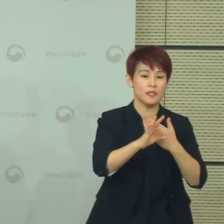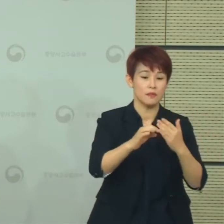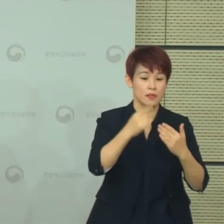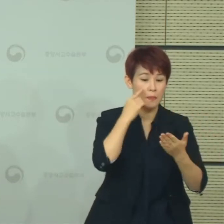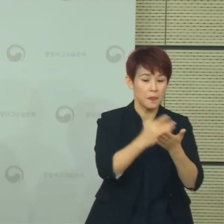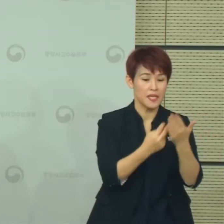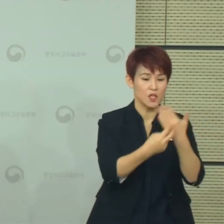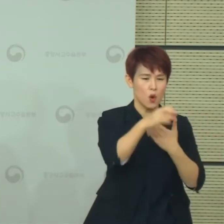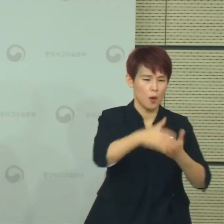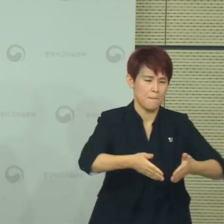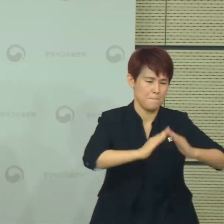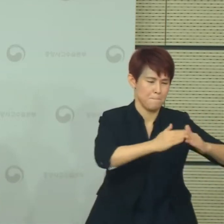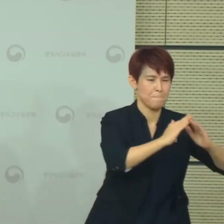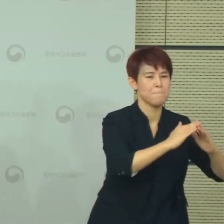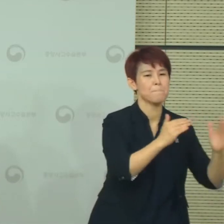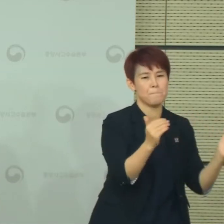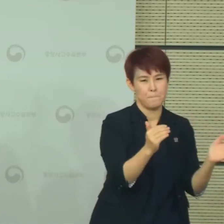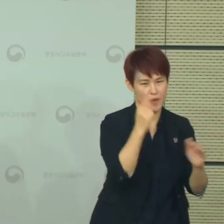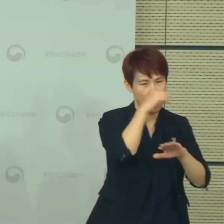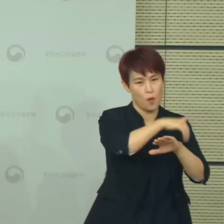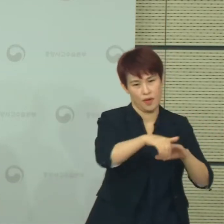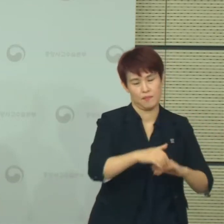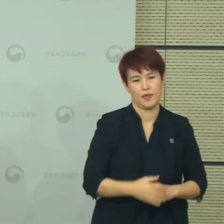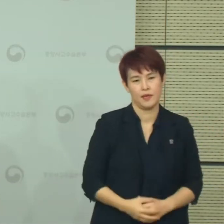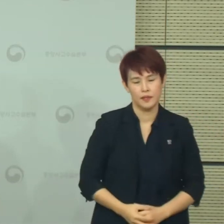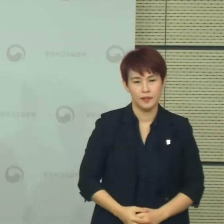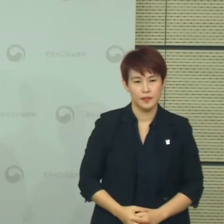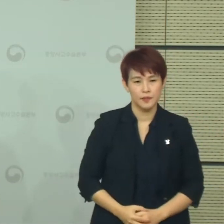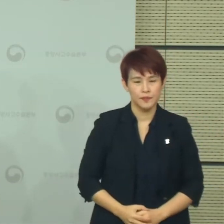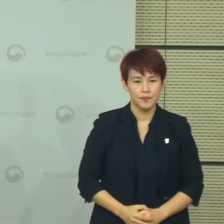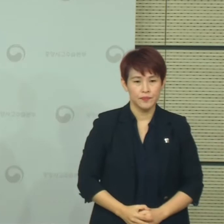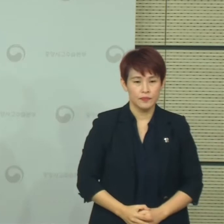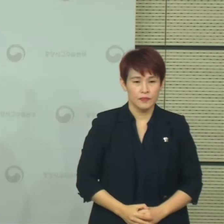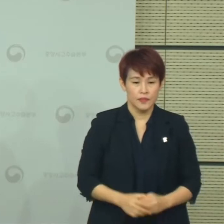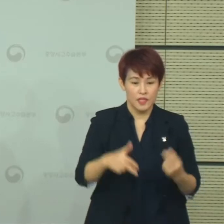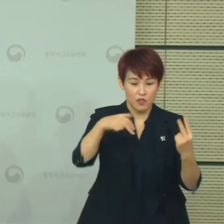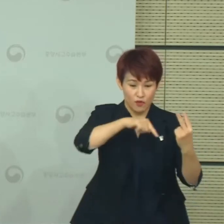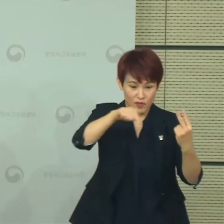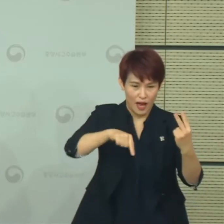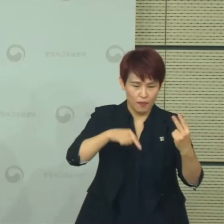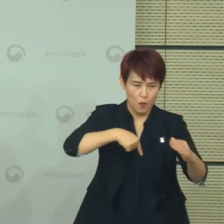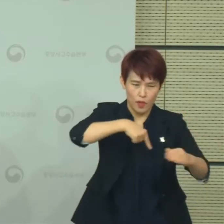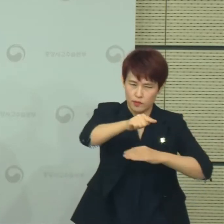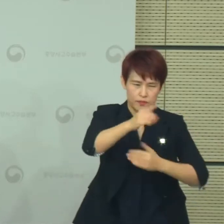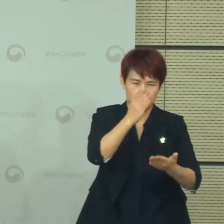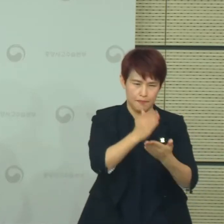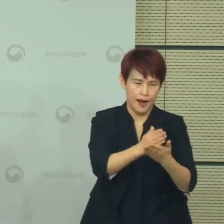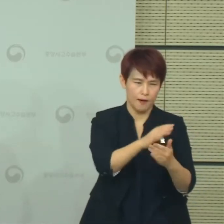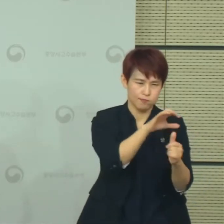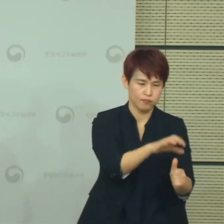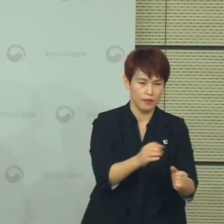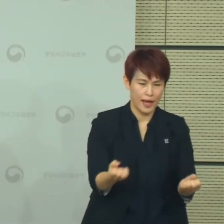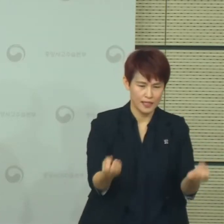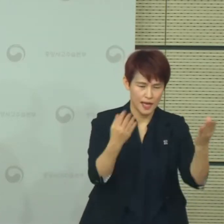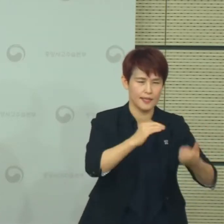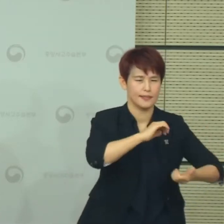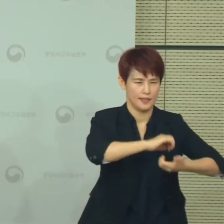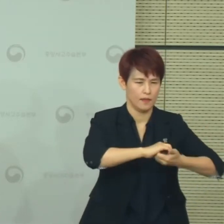임시선별진료소를 신속하게 확충해 나갈 계획입니다. 2주간의 외출 자제, 행사 제한